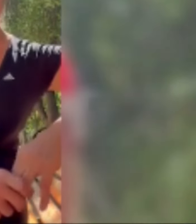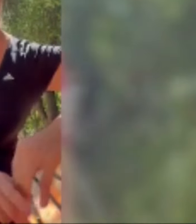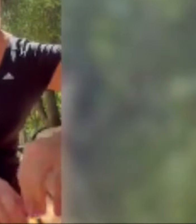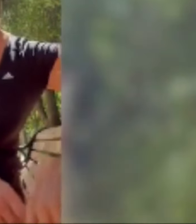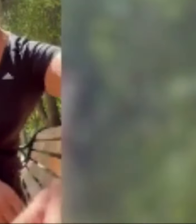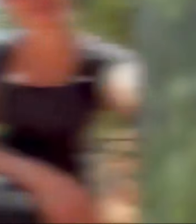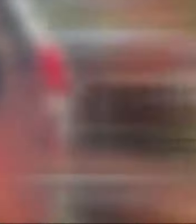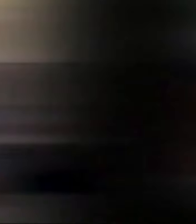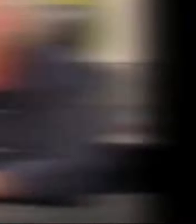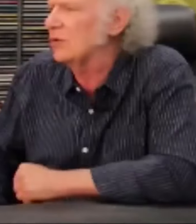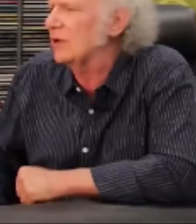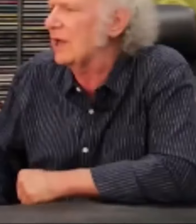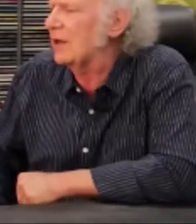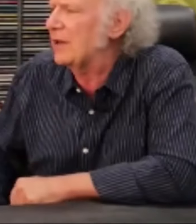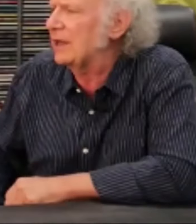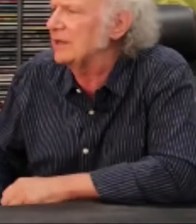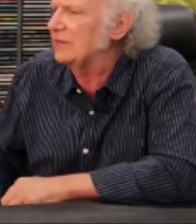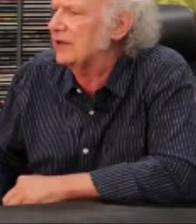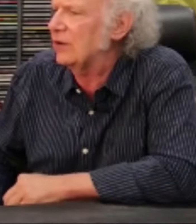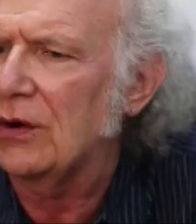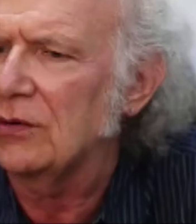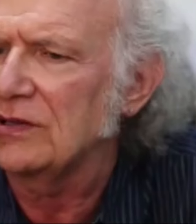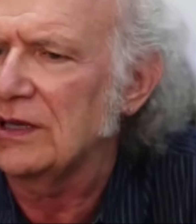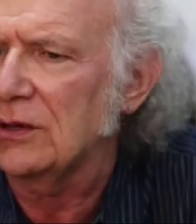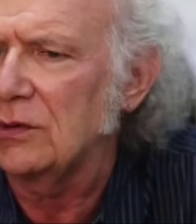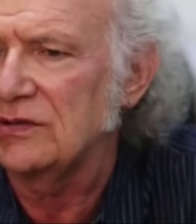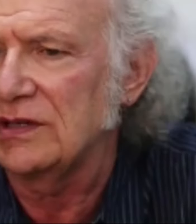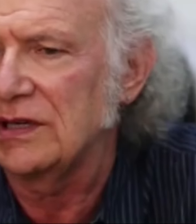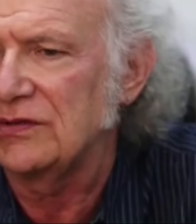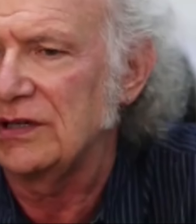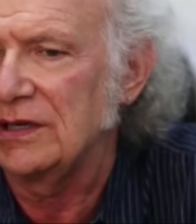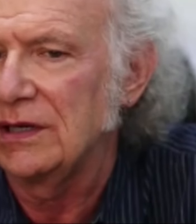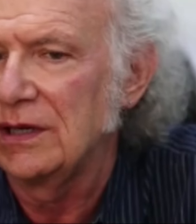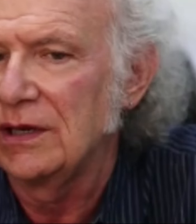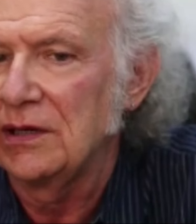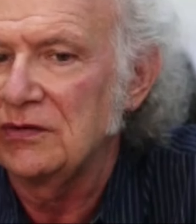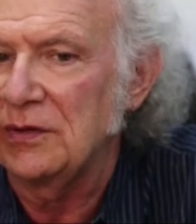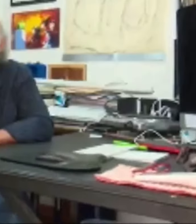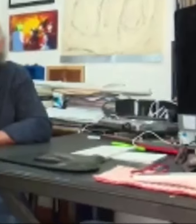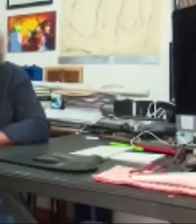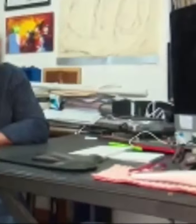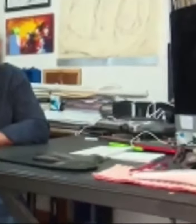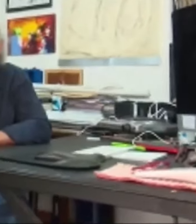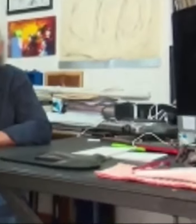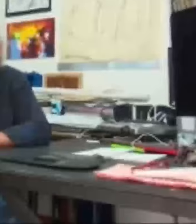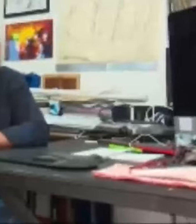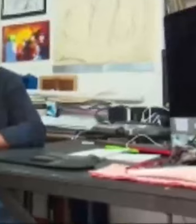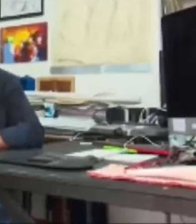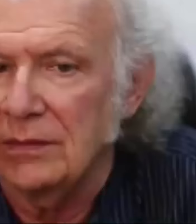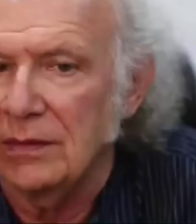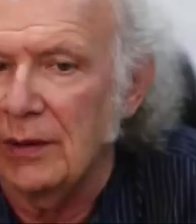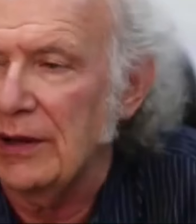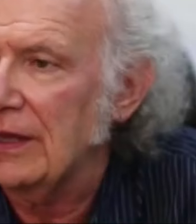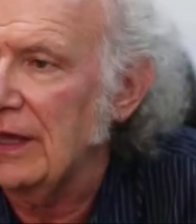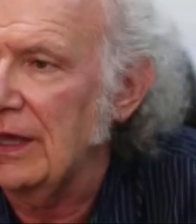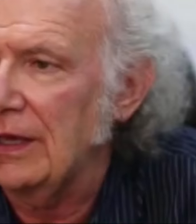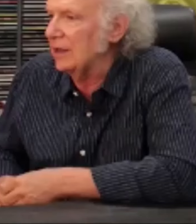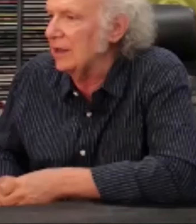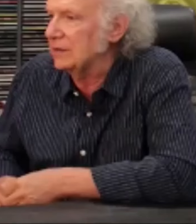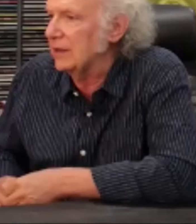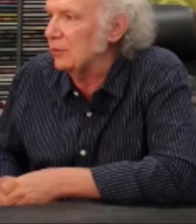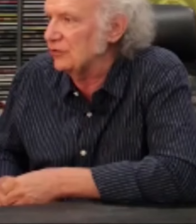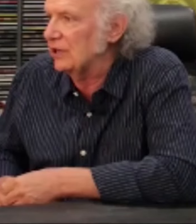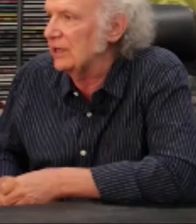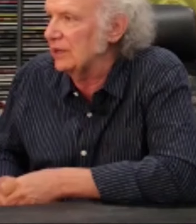Te amo y te extraño mucho. Me siento cada vez más identificado con Santa Cruz, así que si pensaron en mí, la verdad que